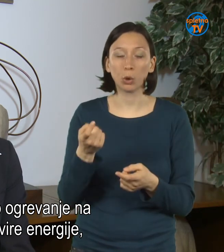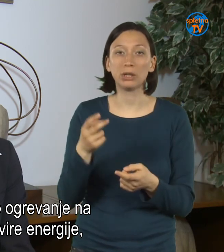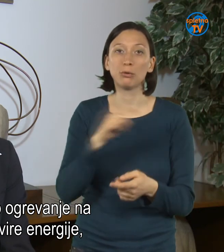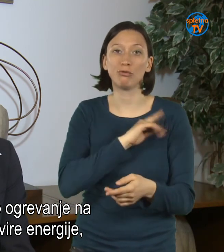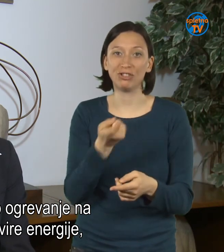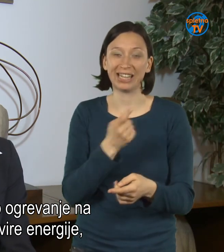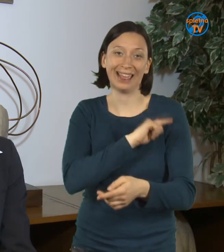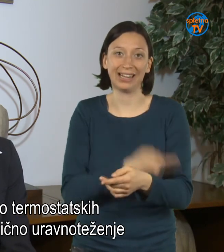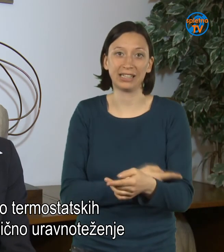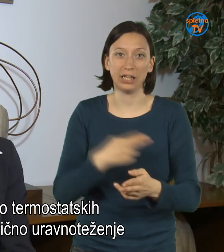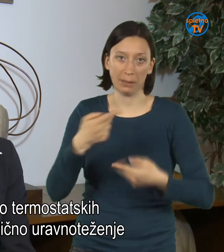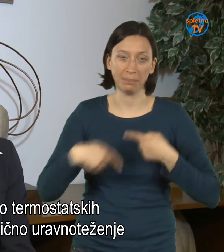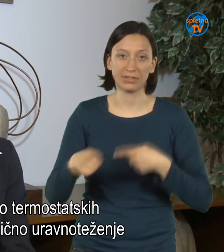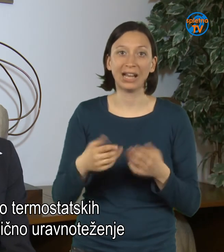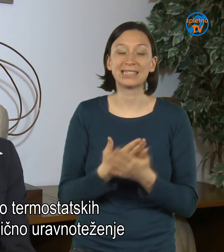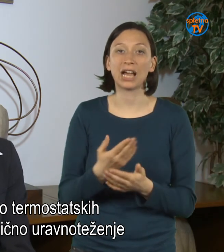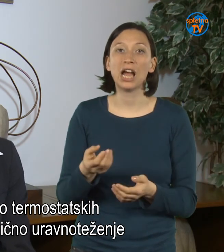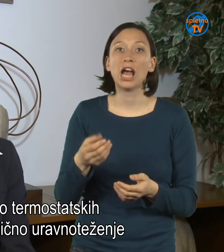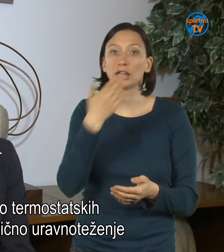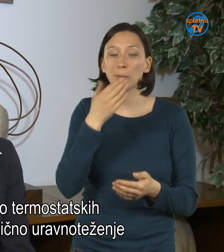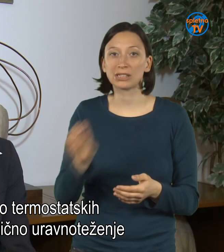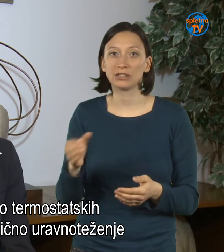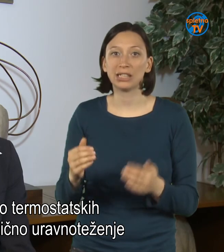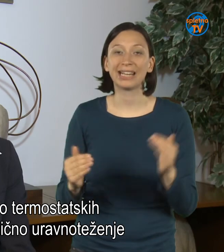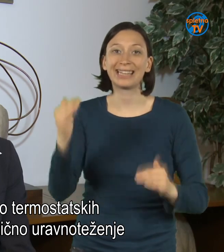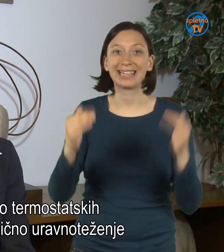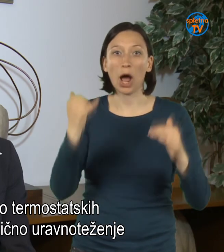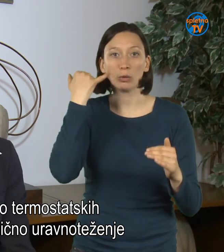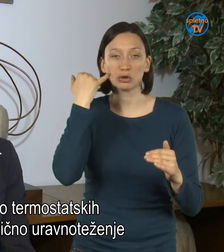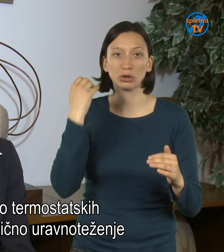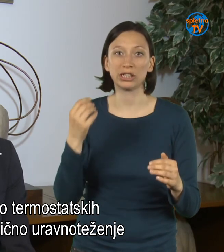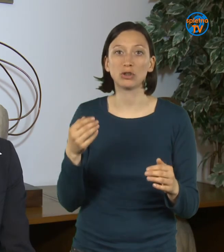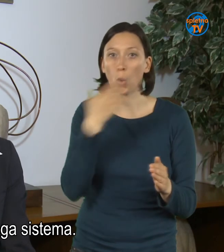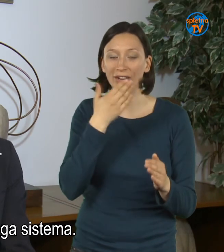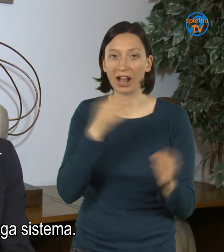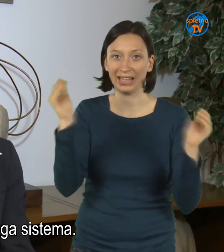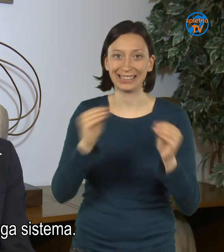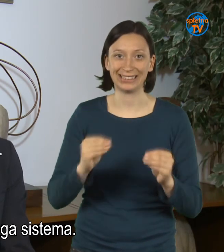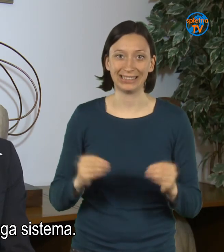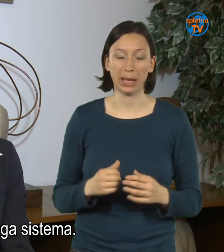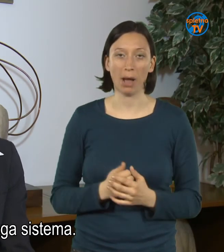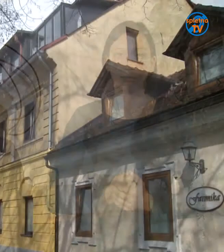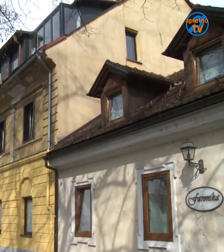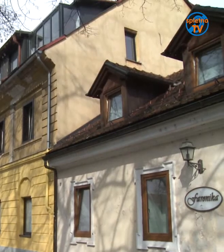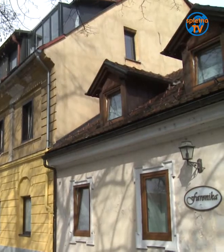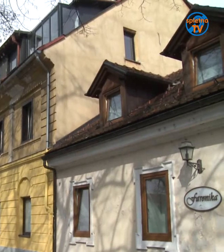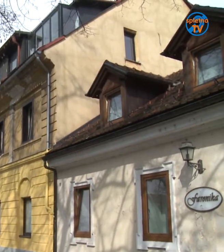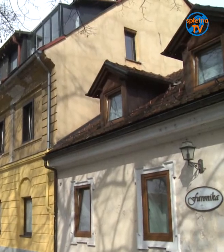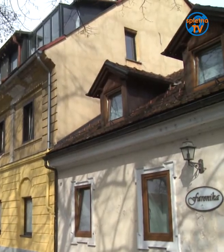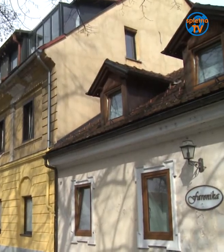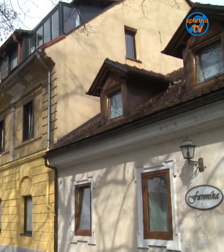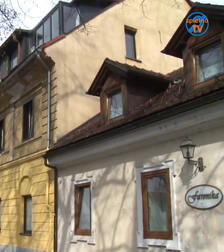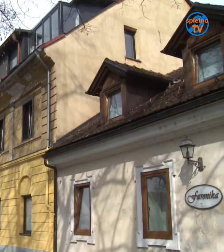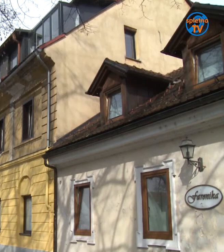obnovljiv vir energije ali pa za vgradnjo termostatskih ventilov in hidravlično uravnoteženje ogrevalnega sistema.